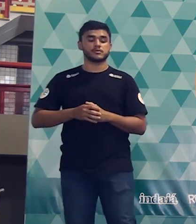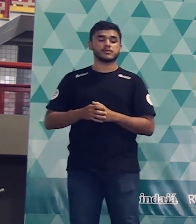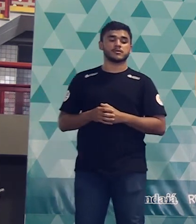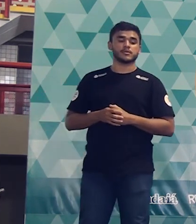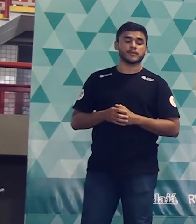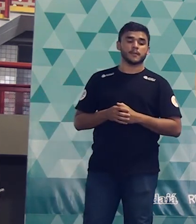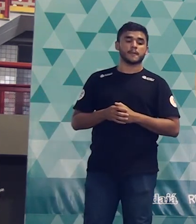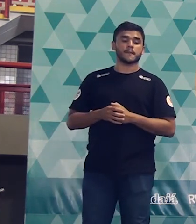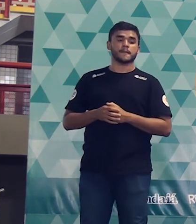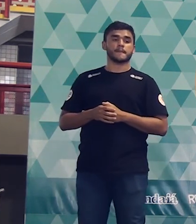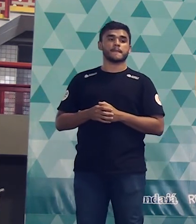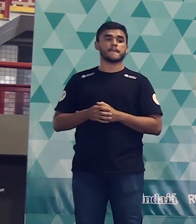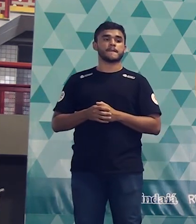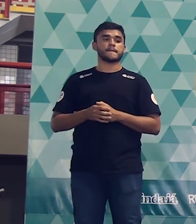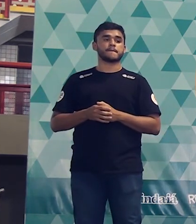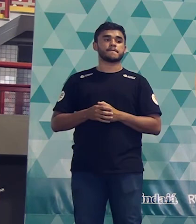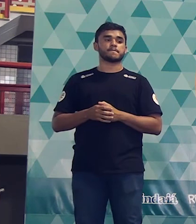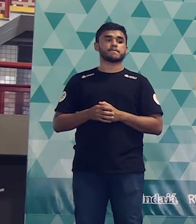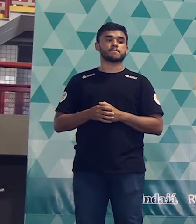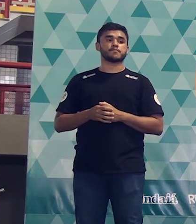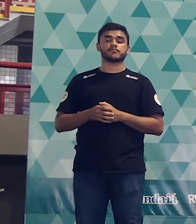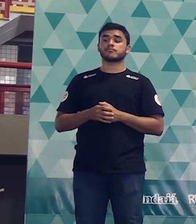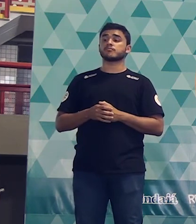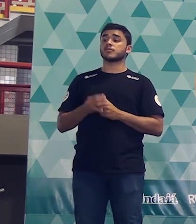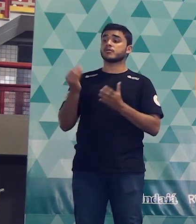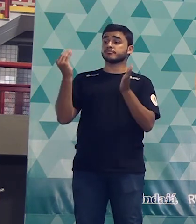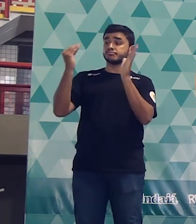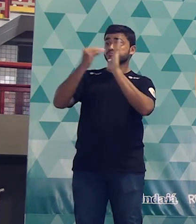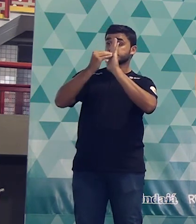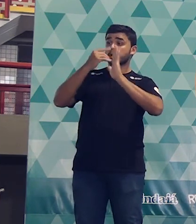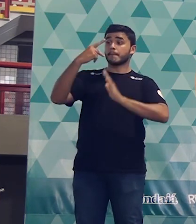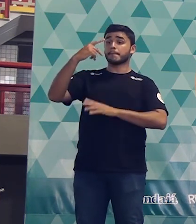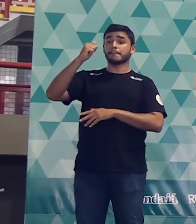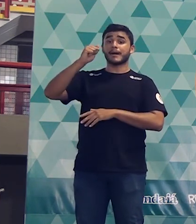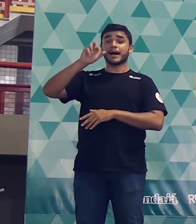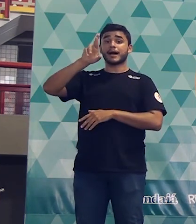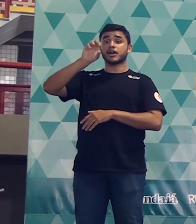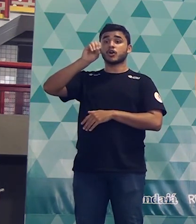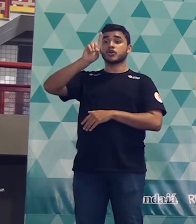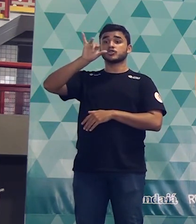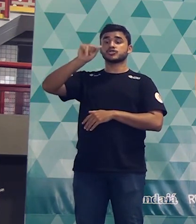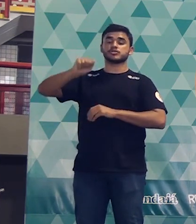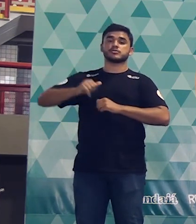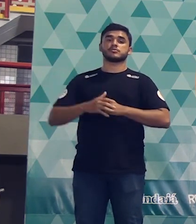Eu acho que acabou aí. Põe agora paródia, por gentileza, para finalizar. Paródia.